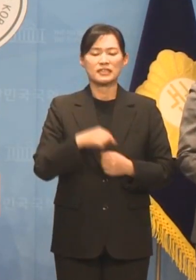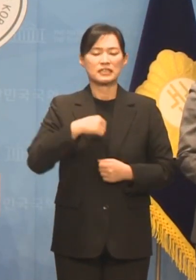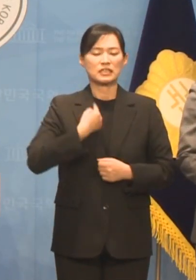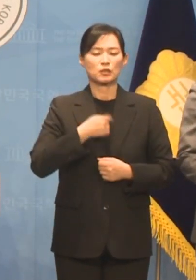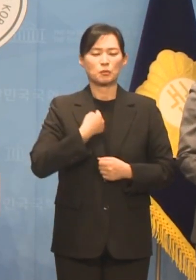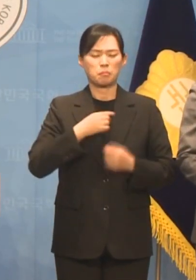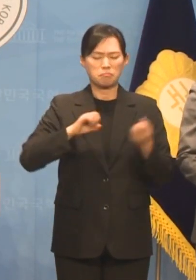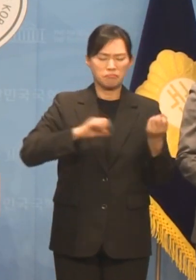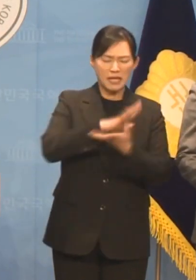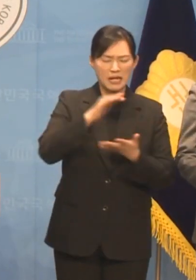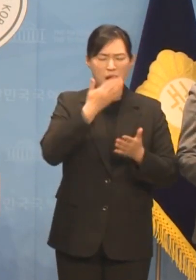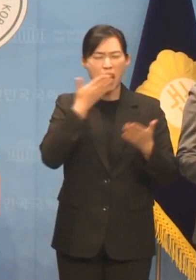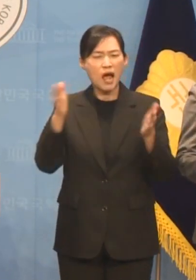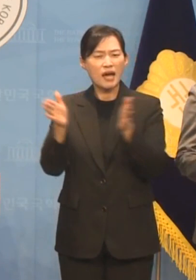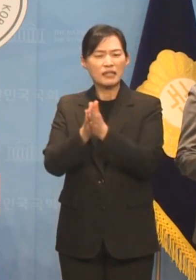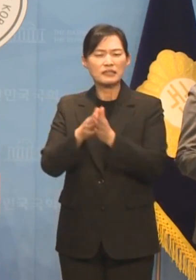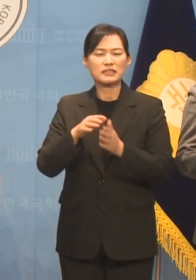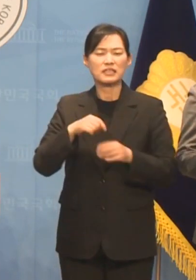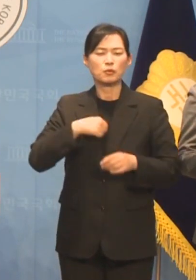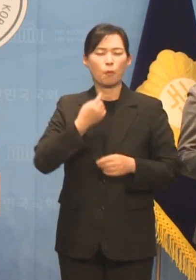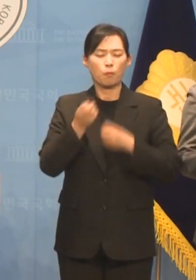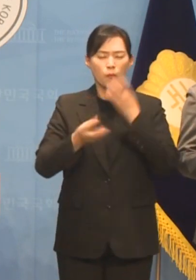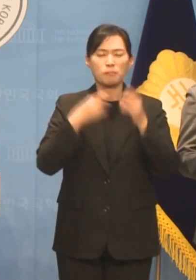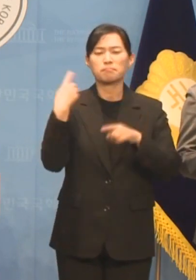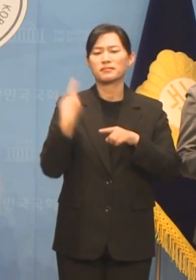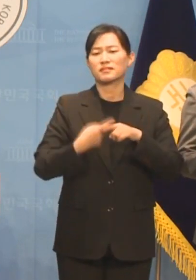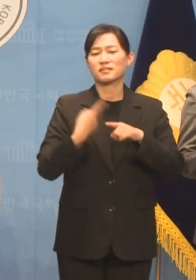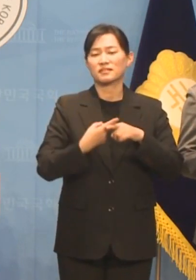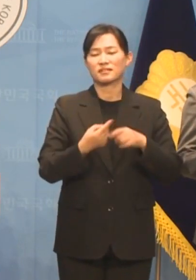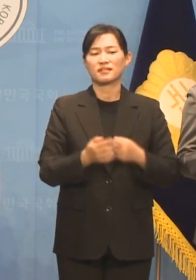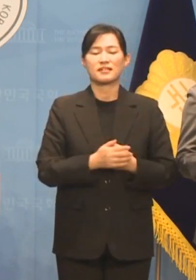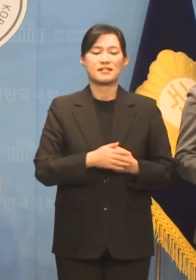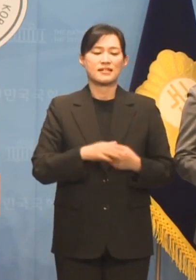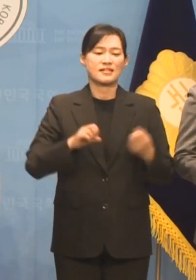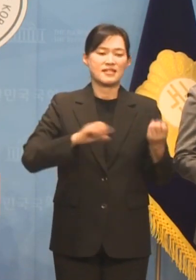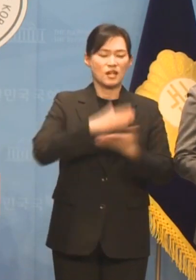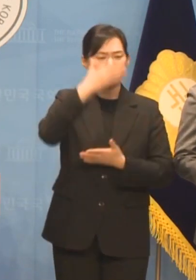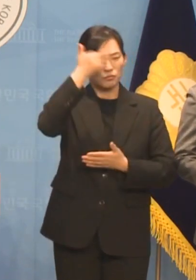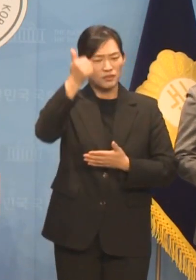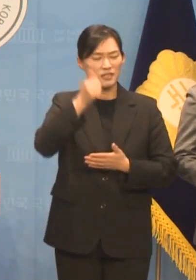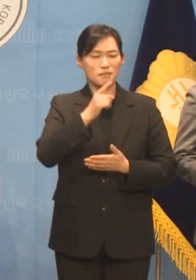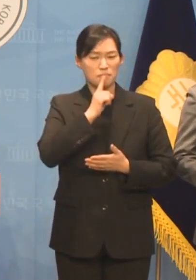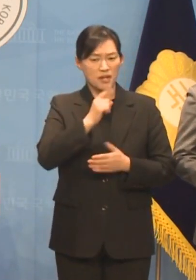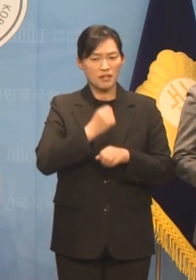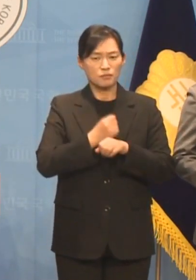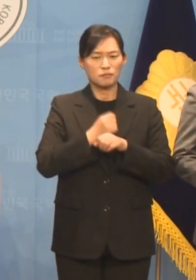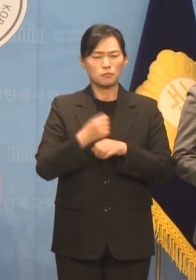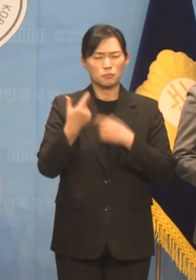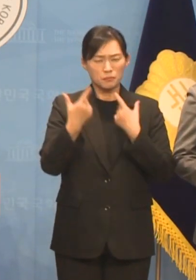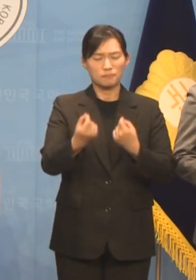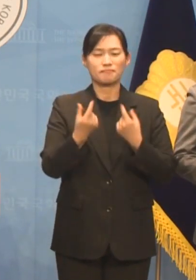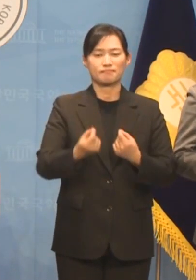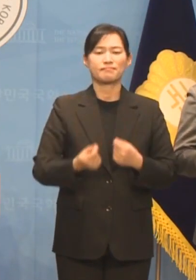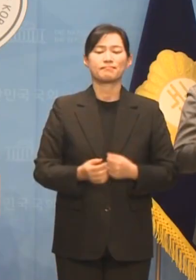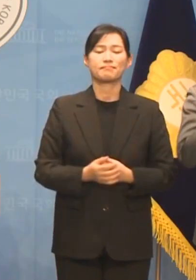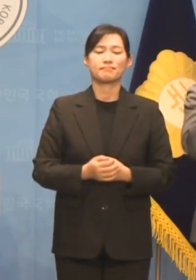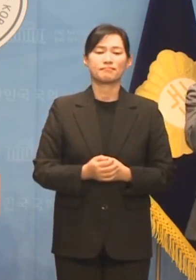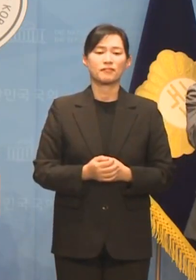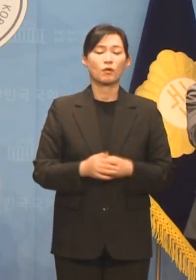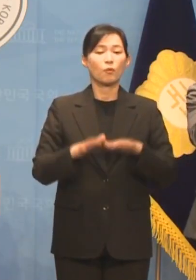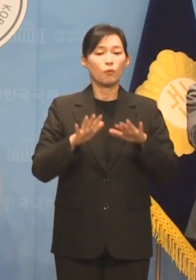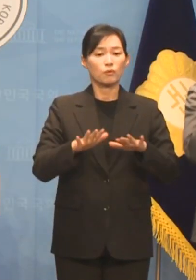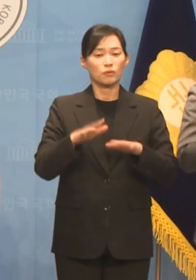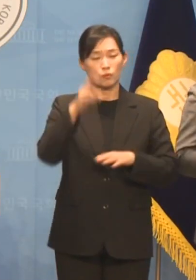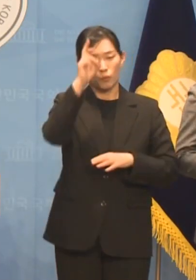스스로 내란 공범이라는 자백이다. 가히 내란 총장이라 불려도 손색이 없다.